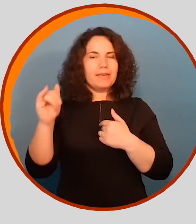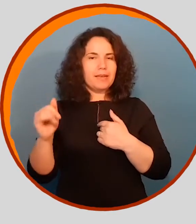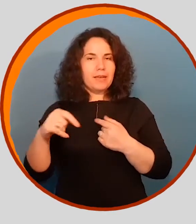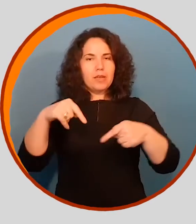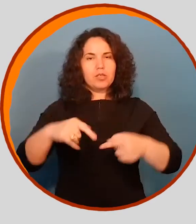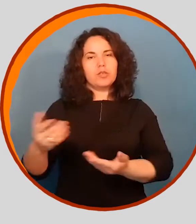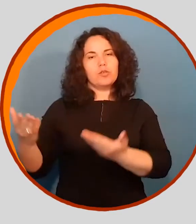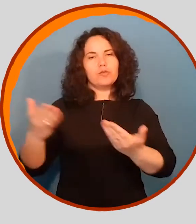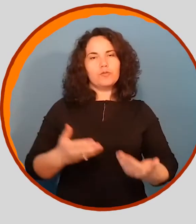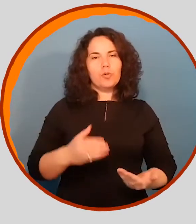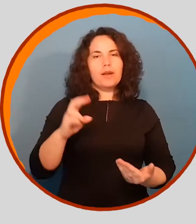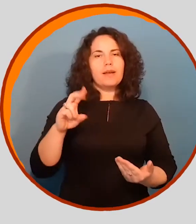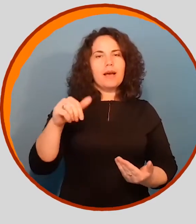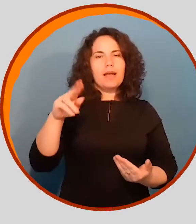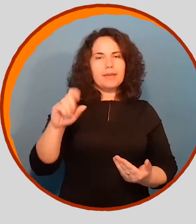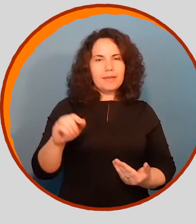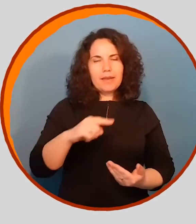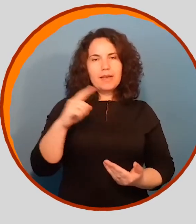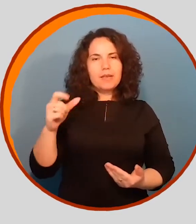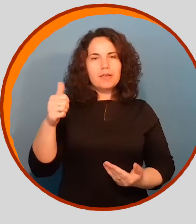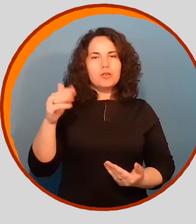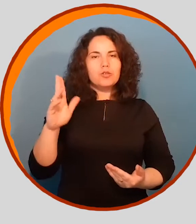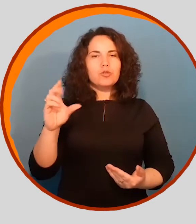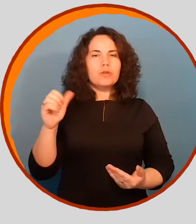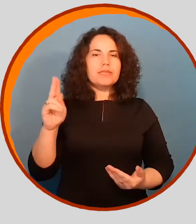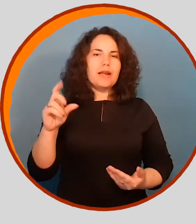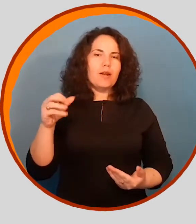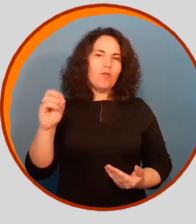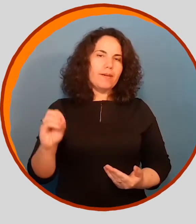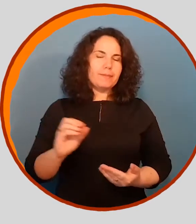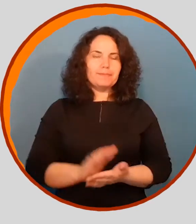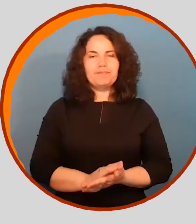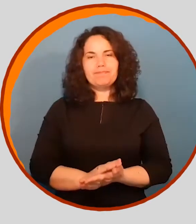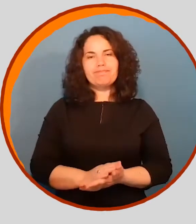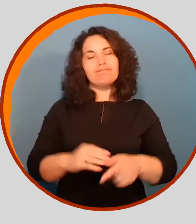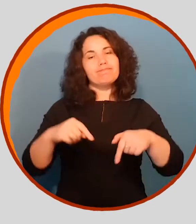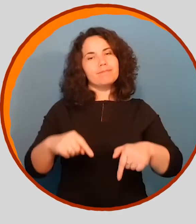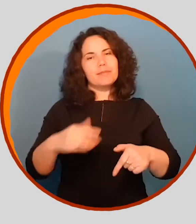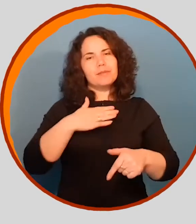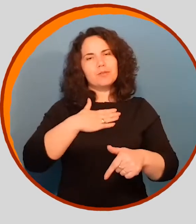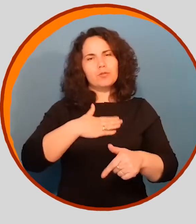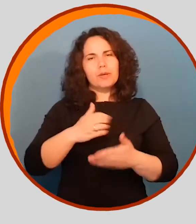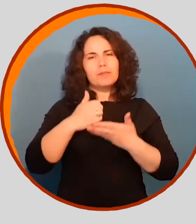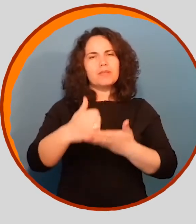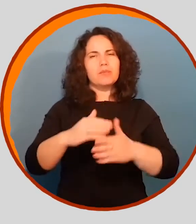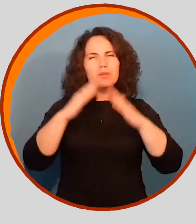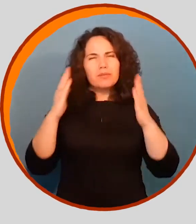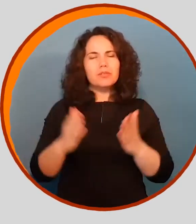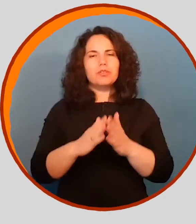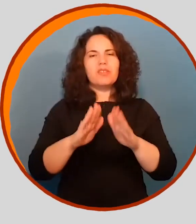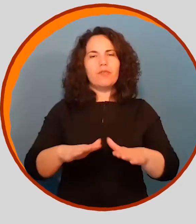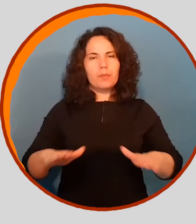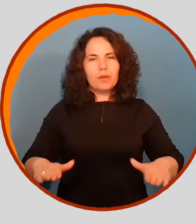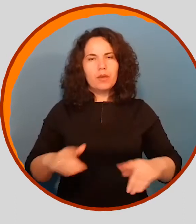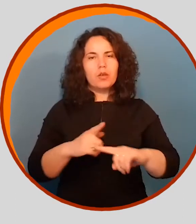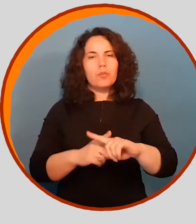Anila Sulstarova, psikoterapeutja dhe psikologja klinike. Ne në World Vision duam të vim në ndihmë sa më shumë fëmijëve e familjeve, veçanërisht